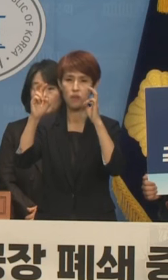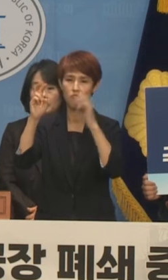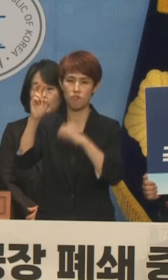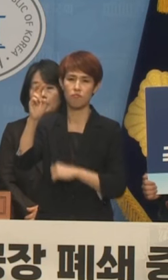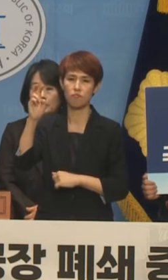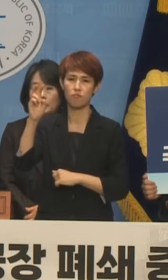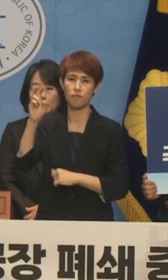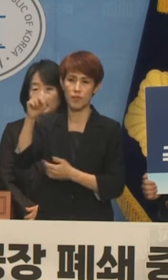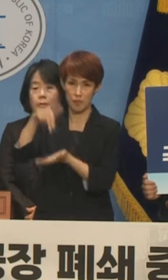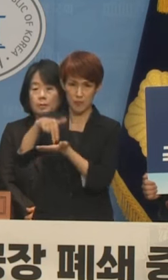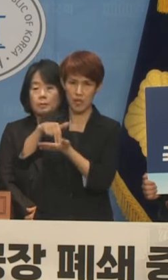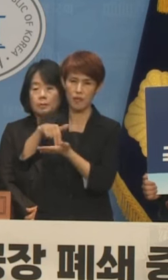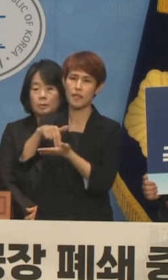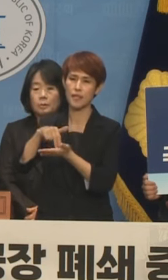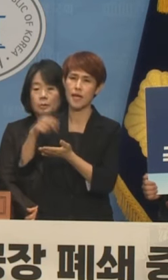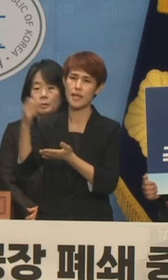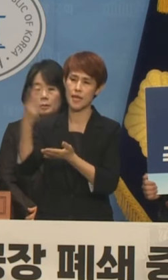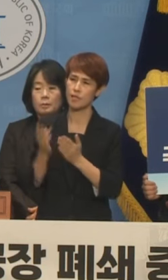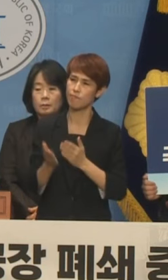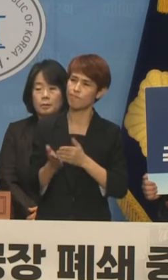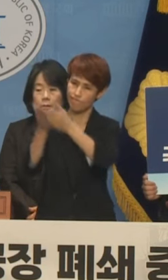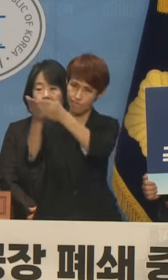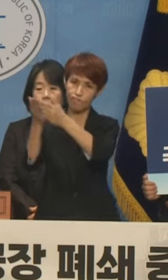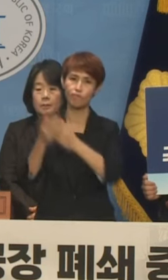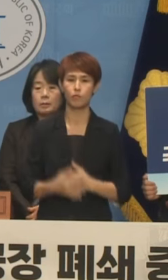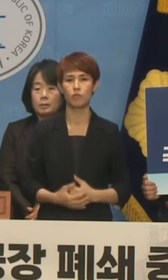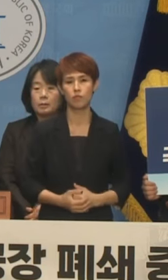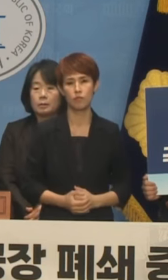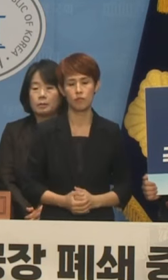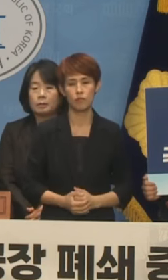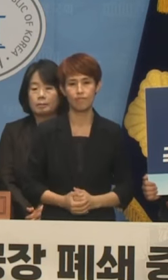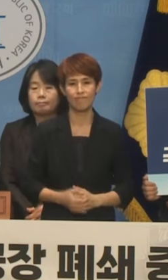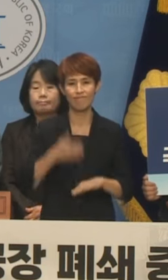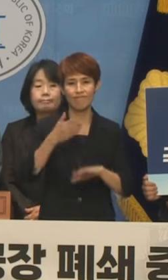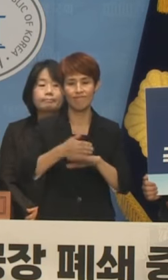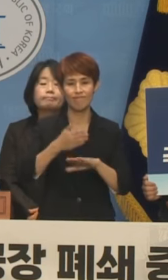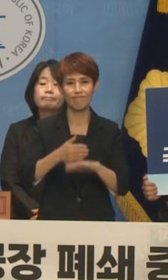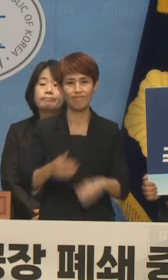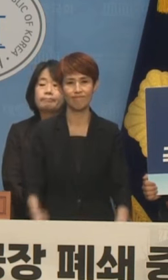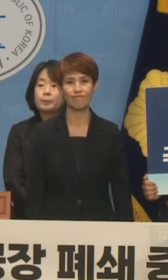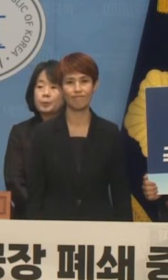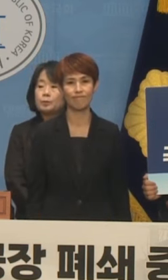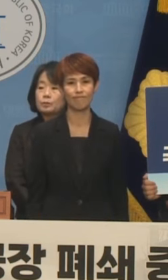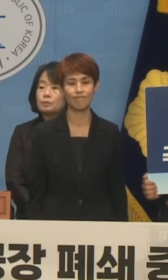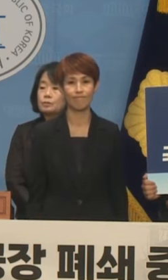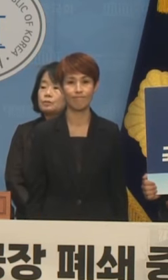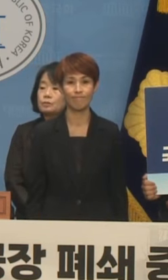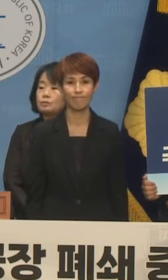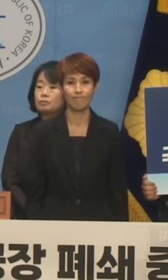전향적인 입장을 다시 한번 촉구드리겠습니다. 고맙습니다.